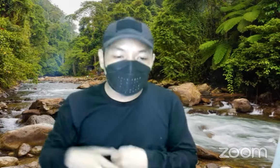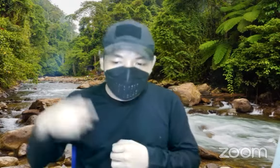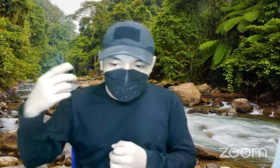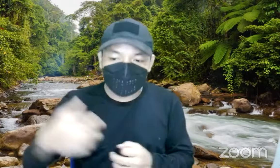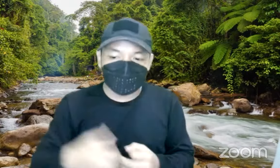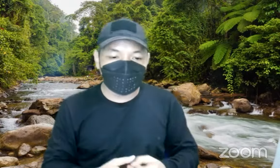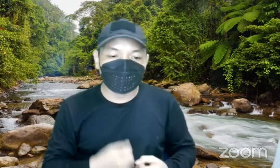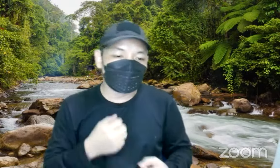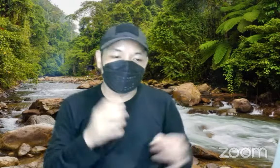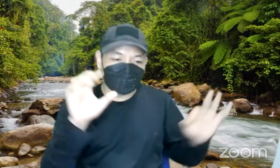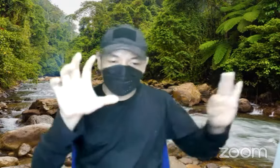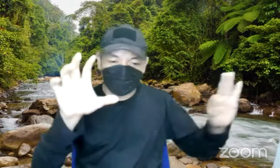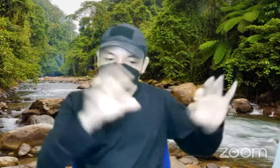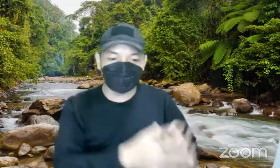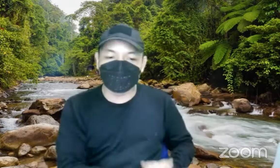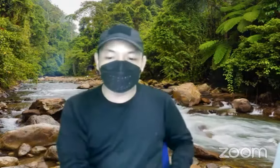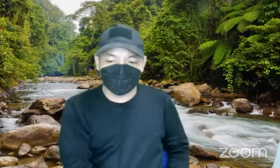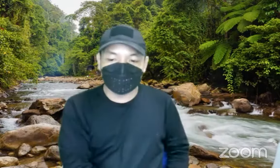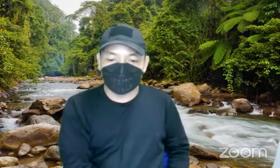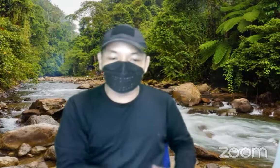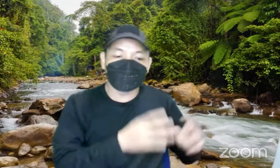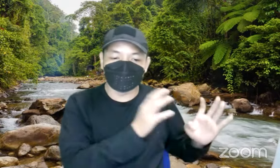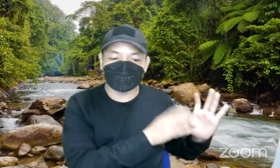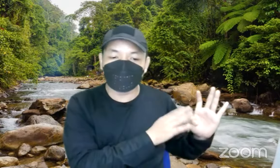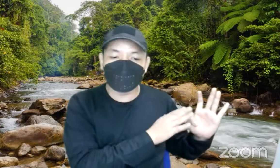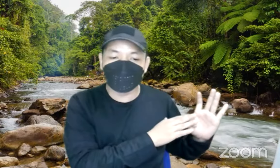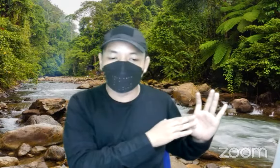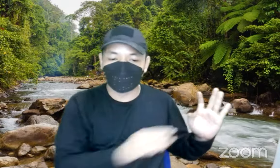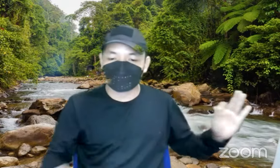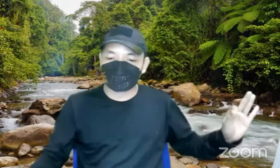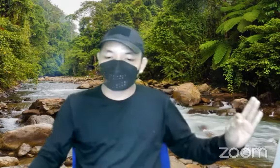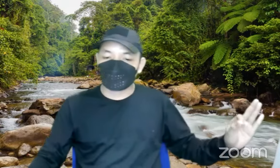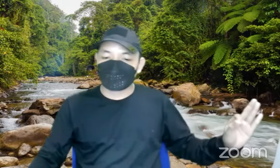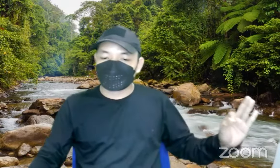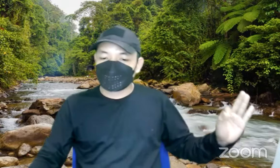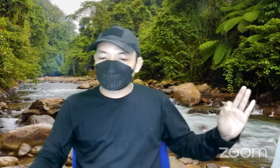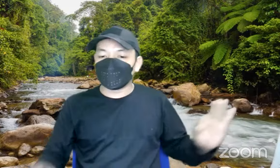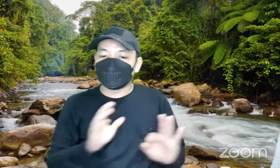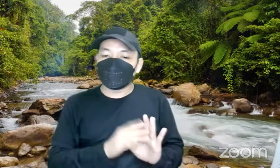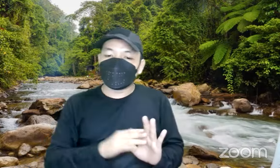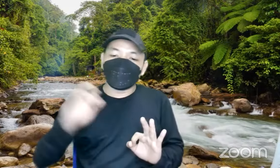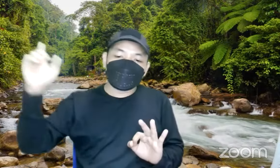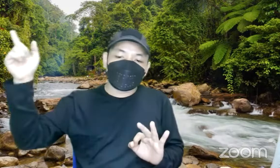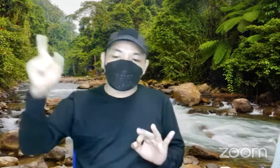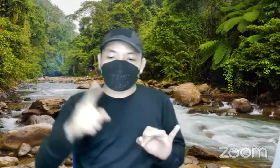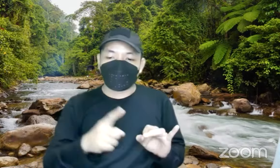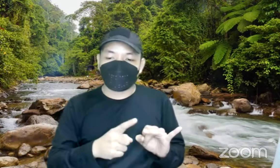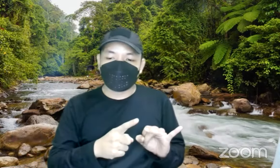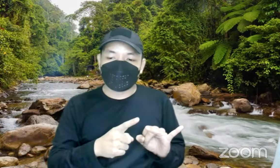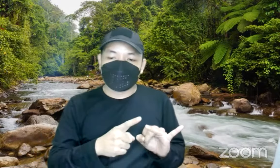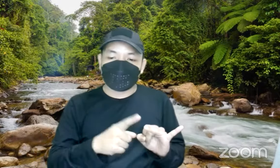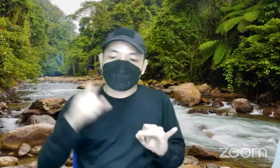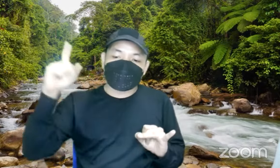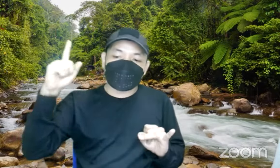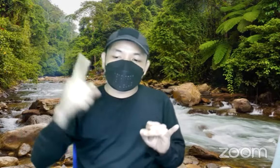ပဲနော်အီမိုဂျီပေးတာတွေတွေ့တယ်လေသူတို့တွေမတွေ့ပဲမနေပါဘူးဆိုတော့အိန္ဒိယမီဇိုရမ်မှာနေဇက်ထက်ချော်